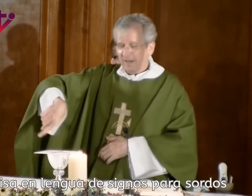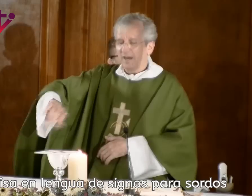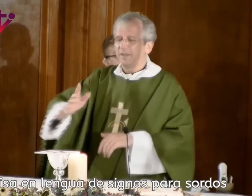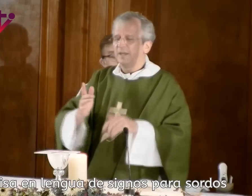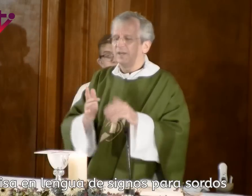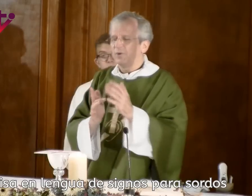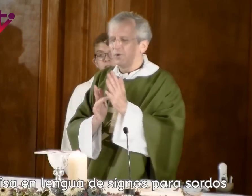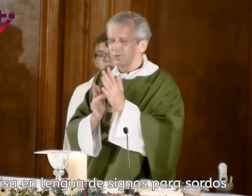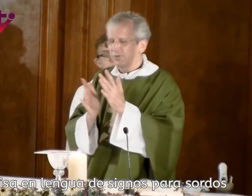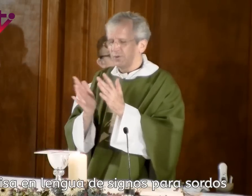piedad de